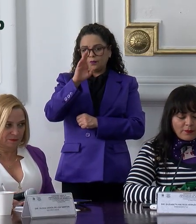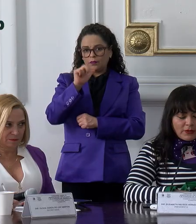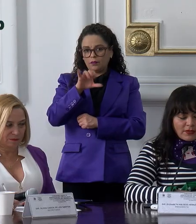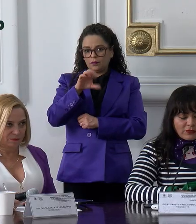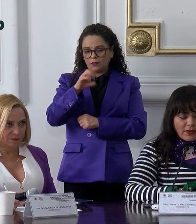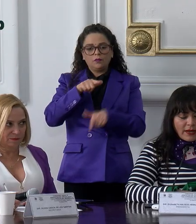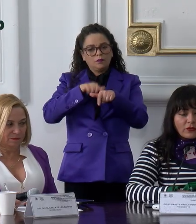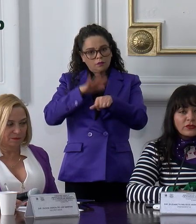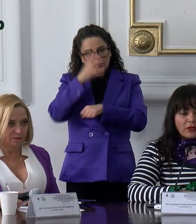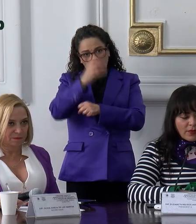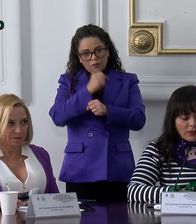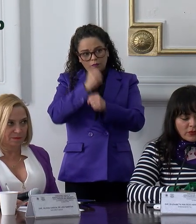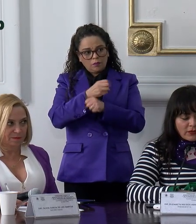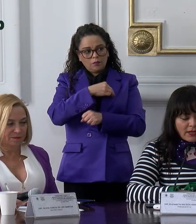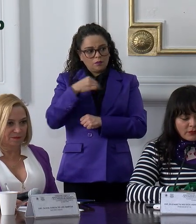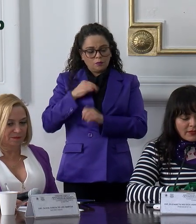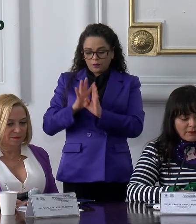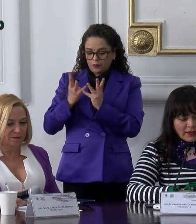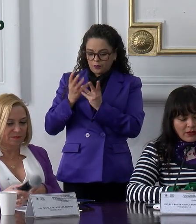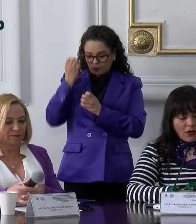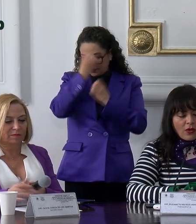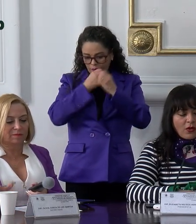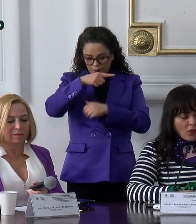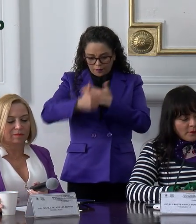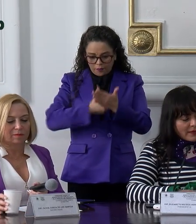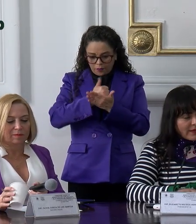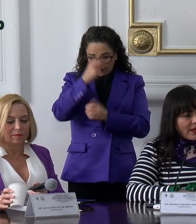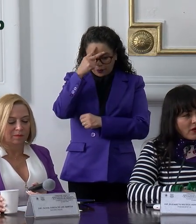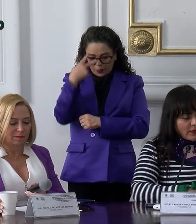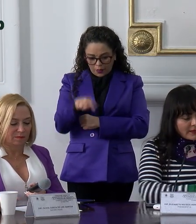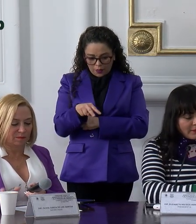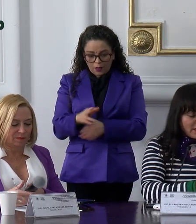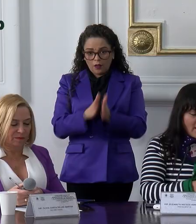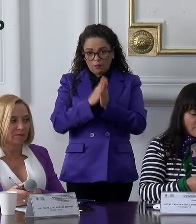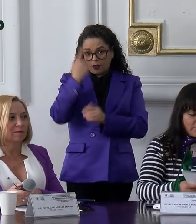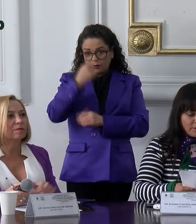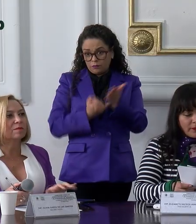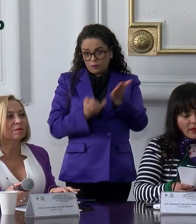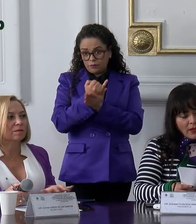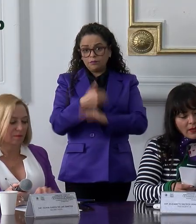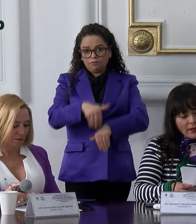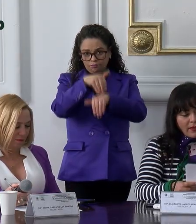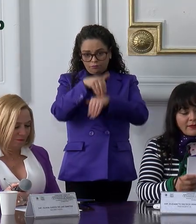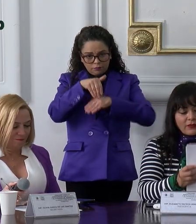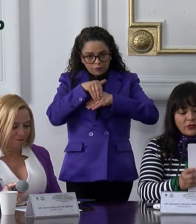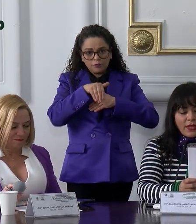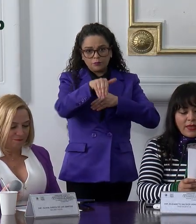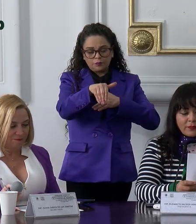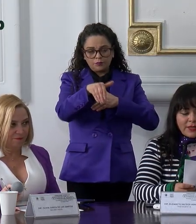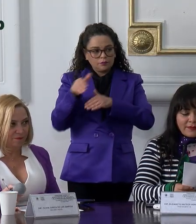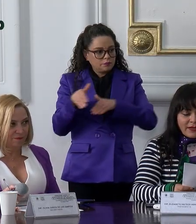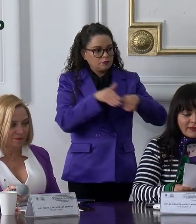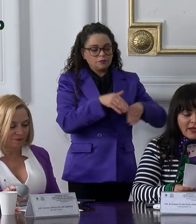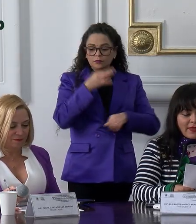por un periodo adicional el Consejo de Evaluación de la Ciudad de México. Cúmplase lo determinado. Se instruye a